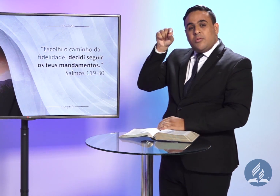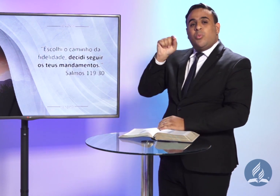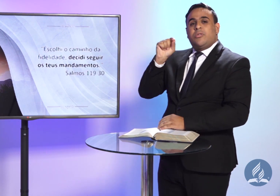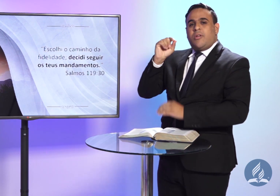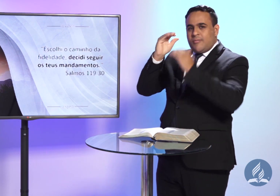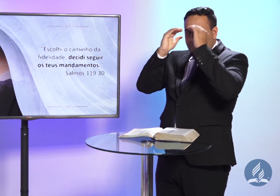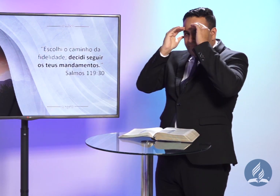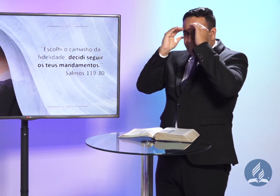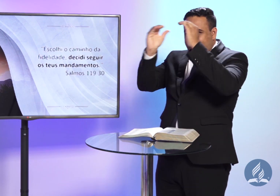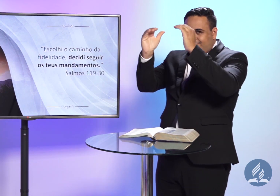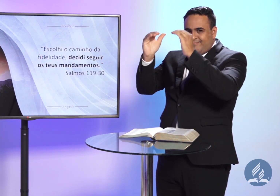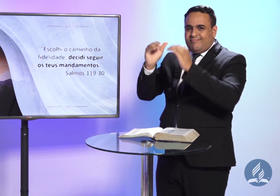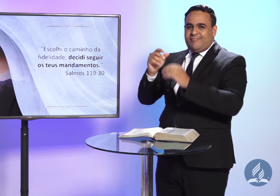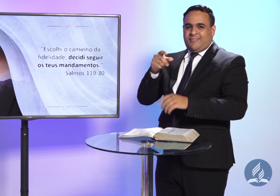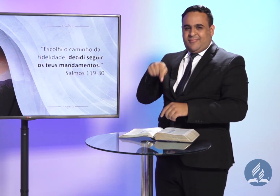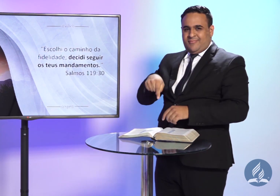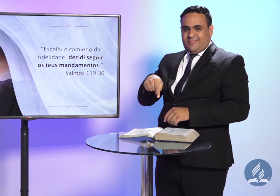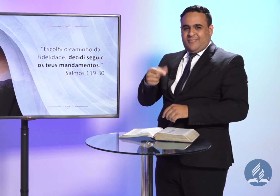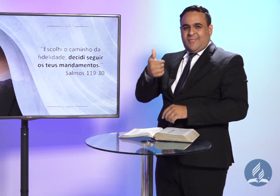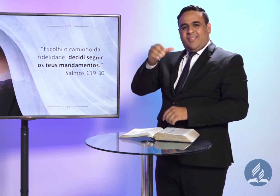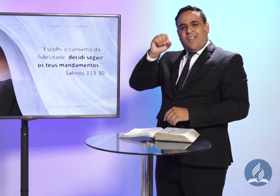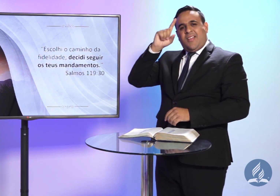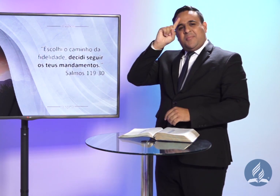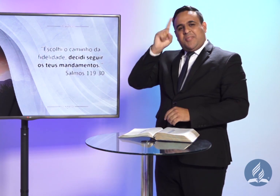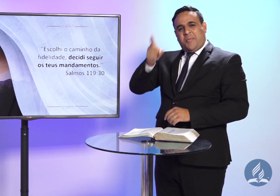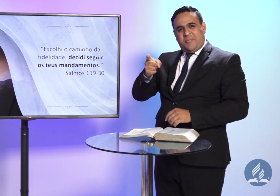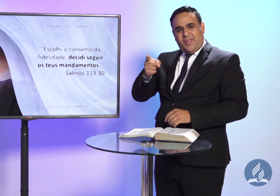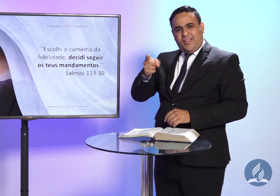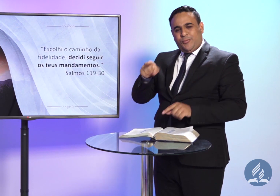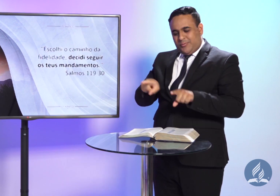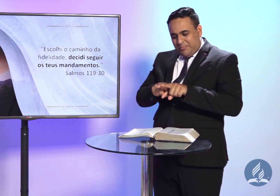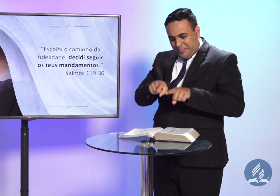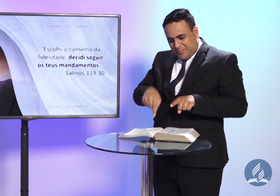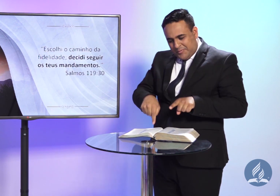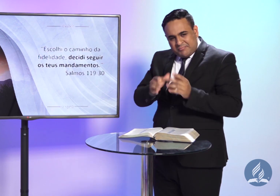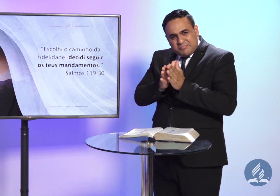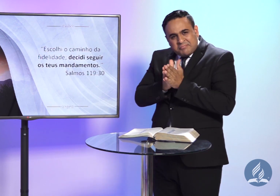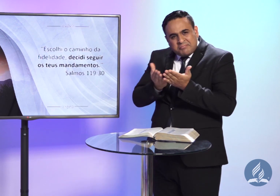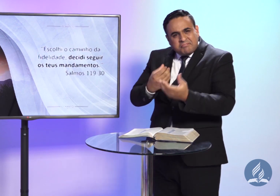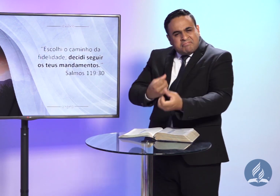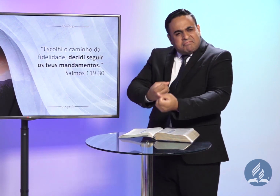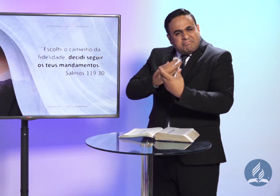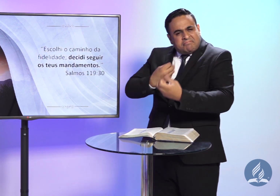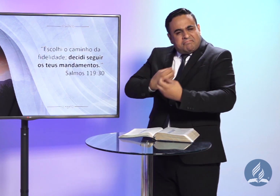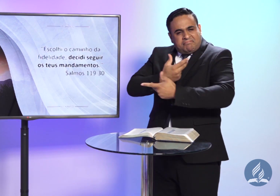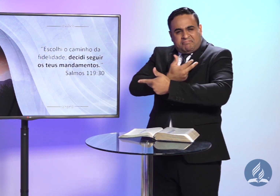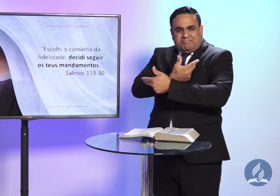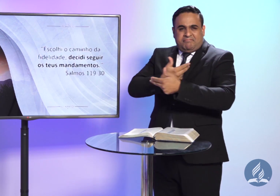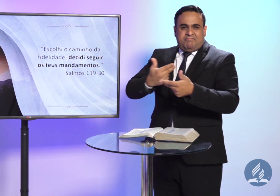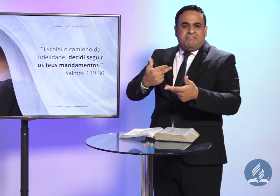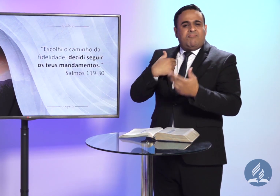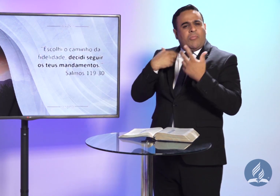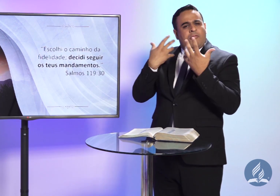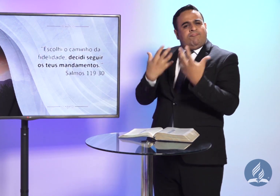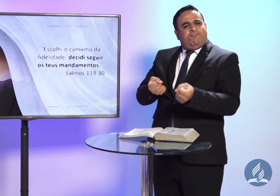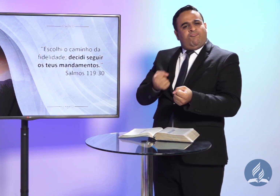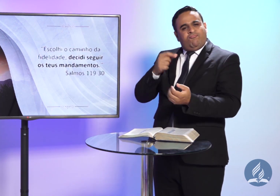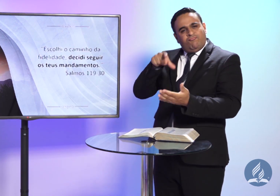caminho da felicidade, decidi seguir os teus mandamentos. Isso quer dizer que ele